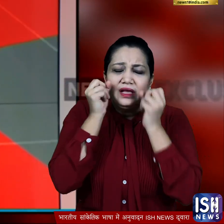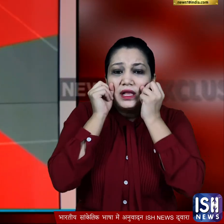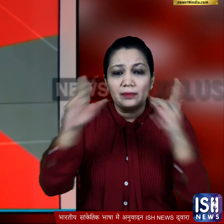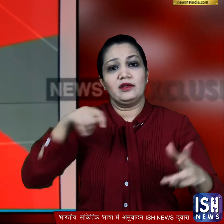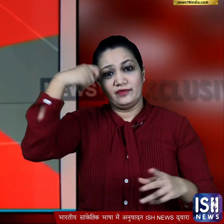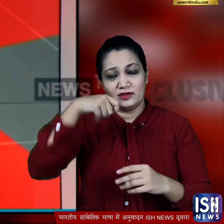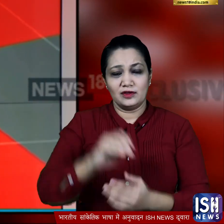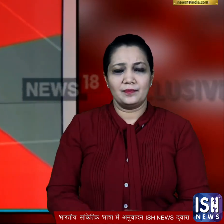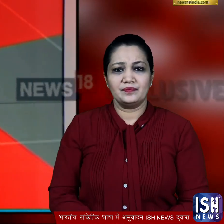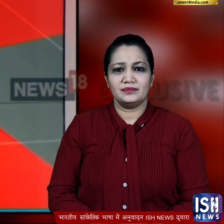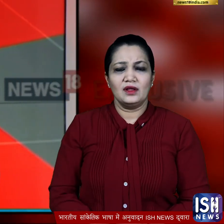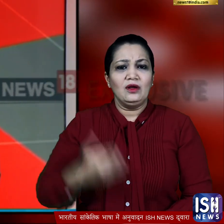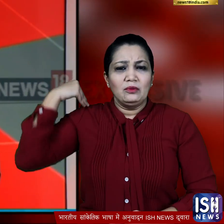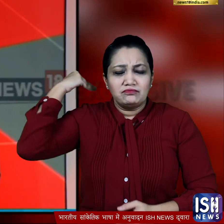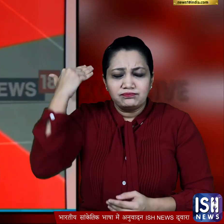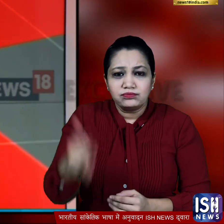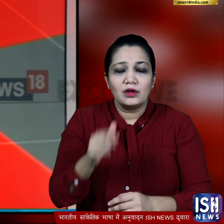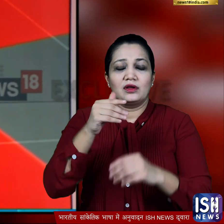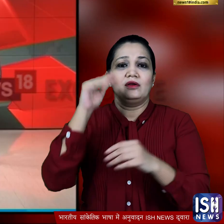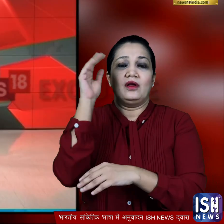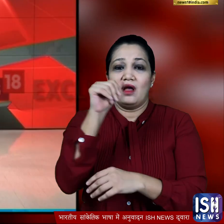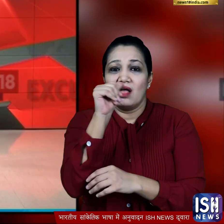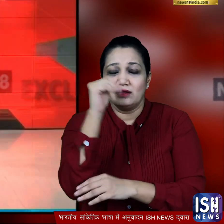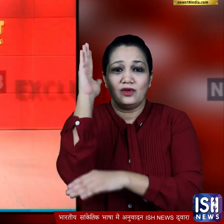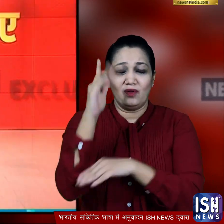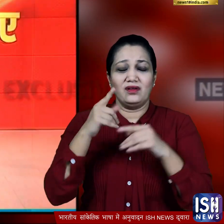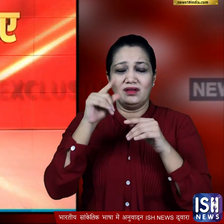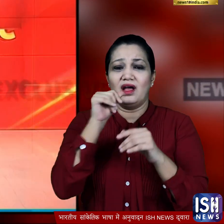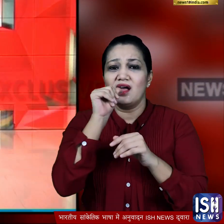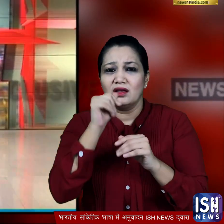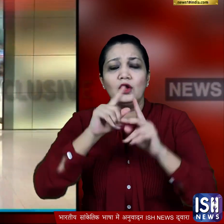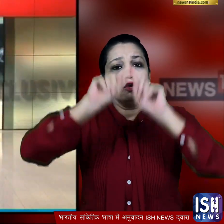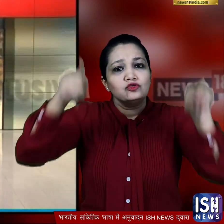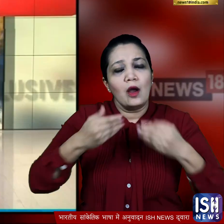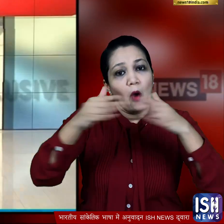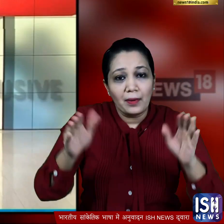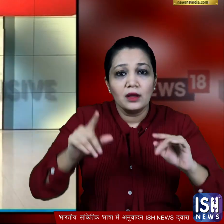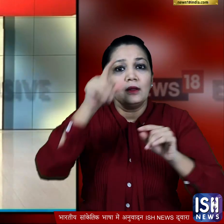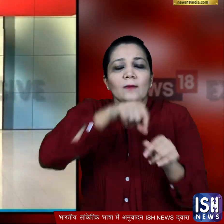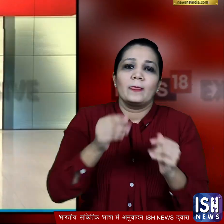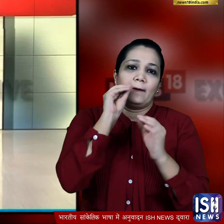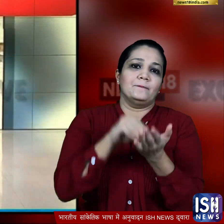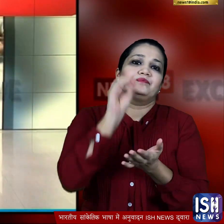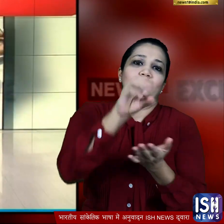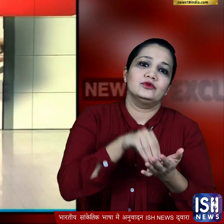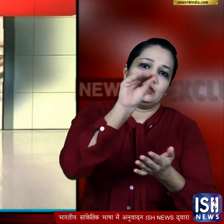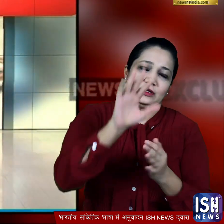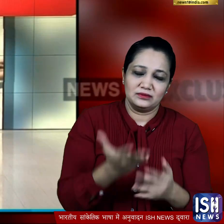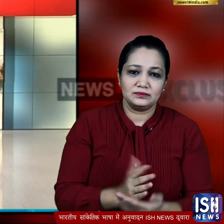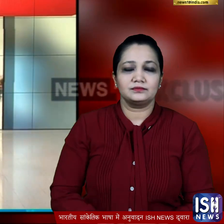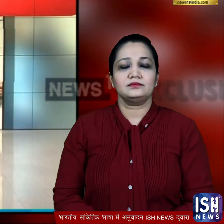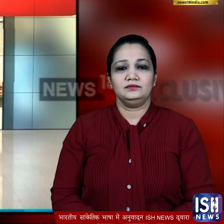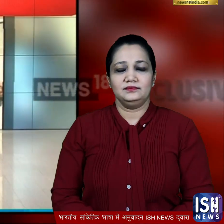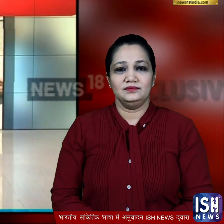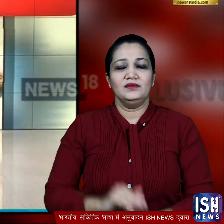हैरान करने वाली तस्वीर सामने आई, जहां लंबे वक्त बाद शराब की दुकान खुलने पर कुछ लोगों ने दुकान के बाहर ही पूजा शुरू कर दी। लॉकडाउन